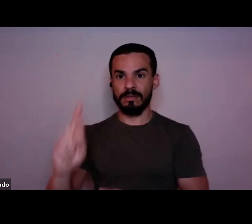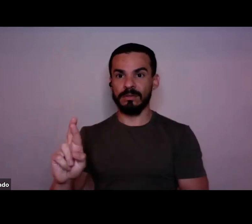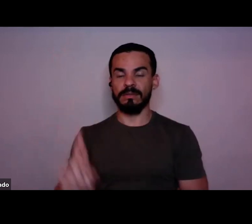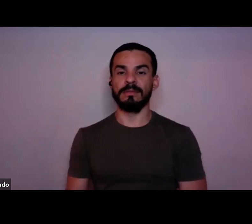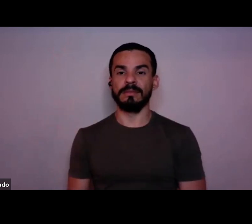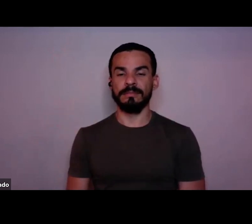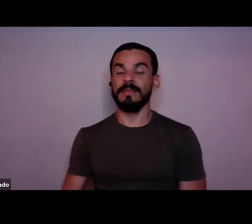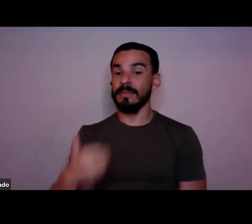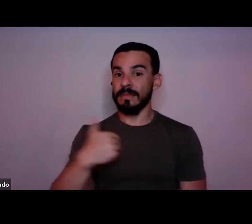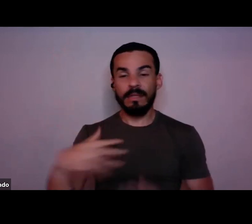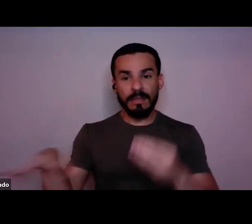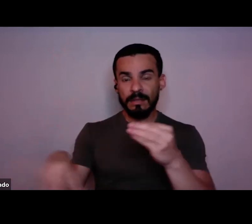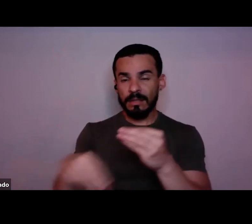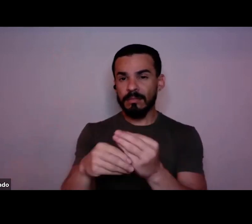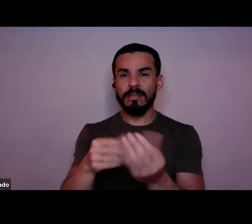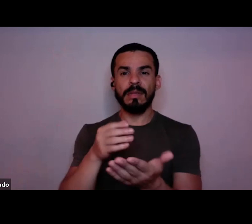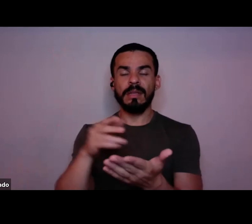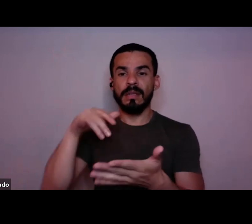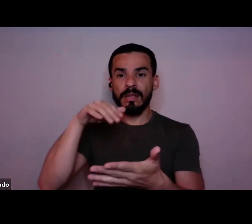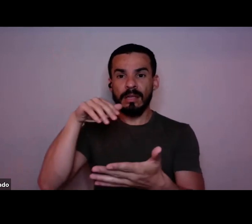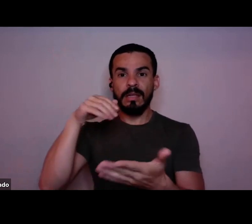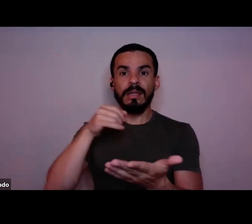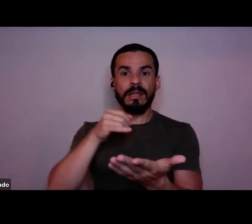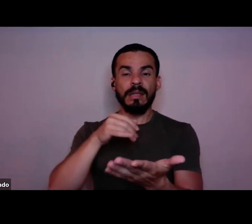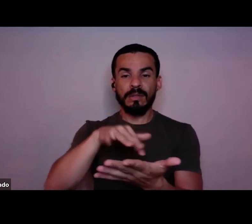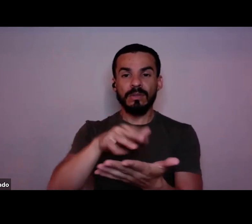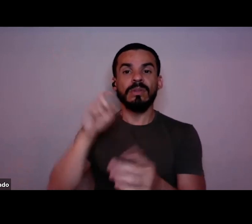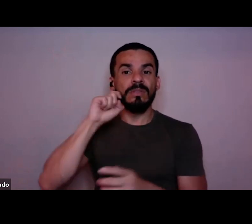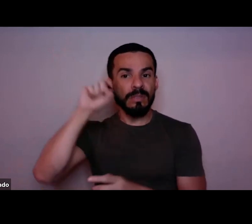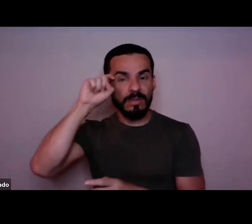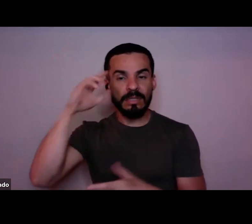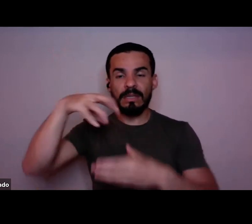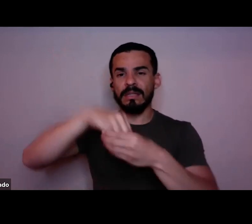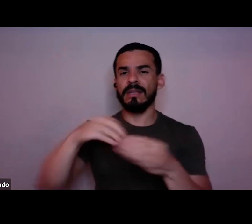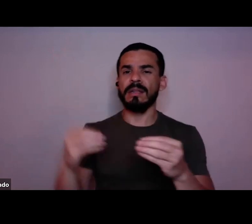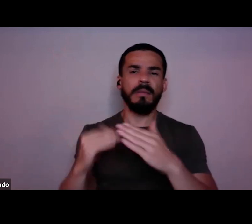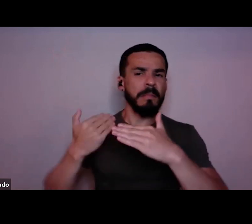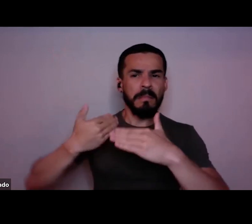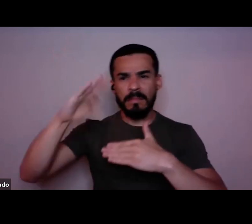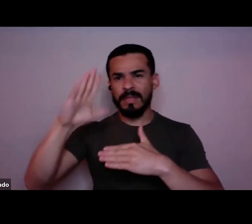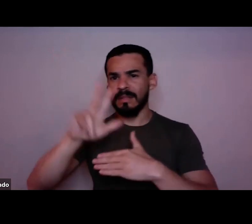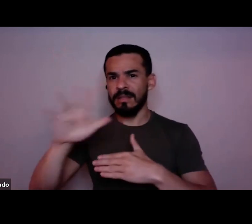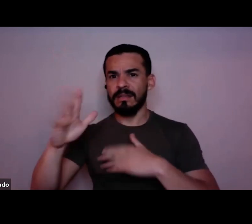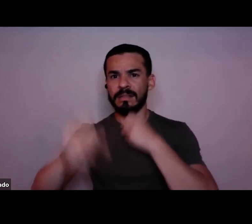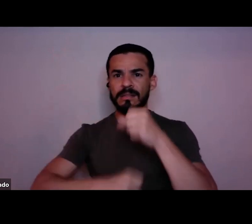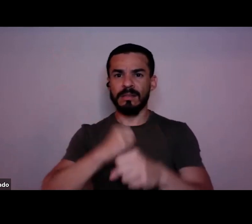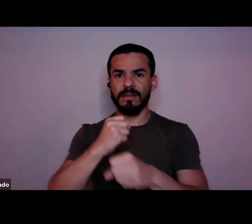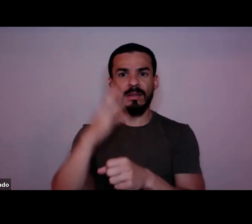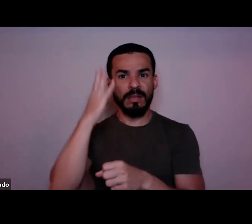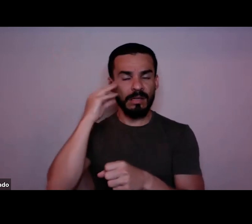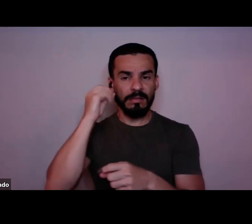posee además estudios en sexología cuenta con más de 35 años de experiencia profesional